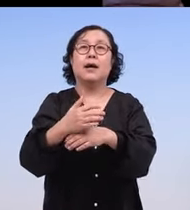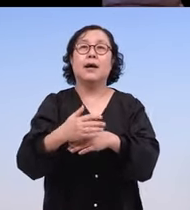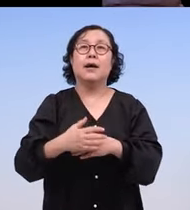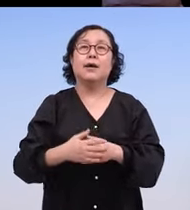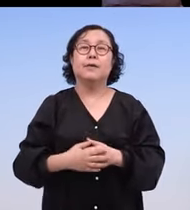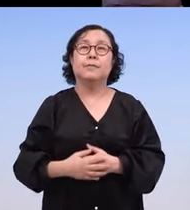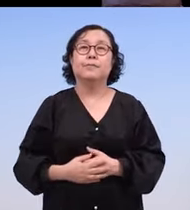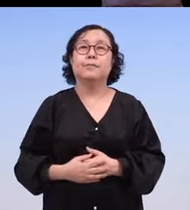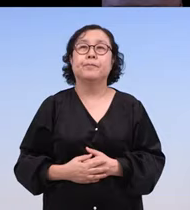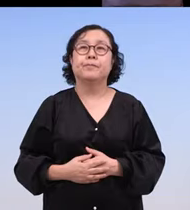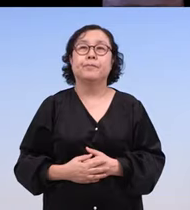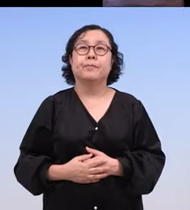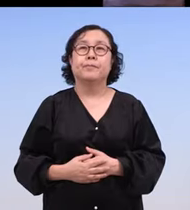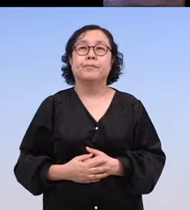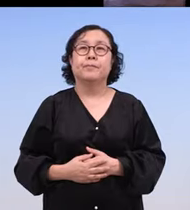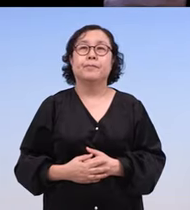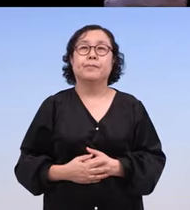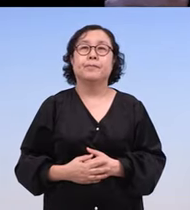강건하리라.